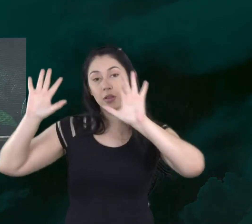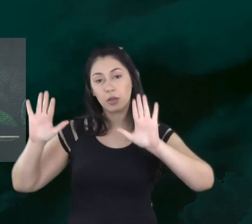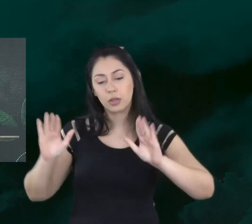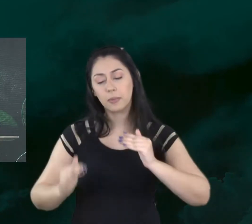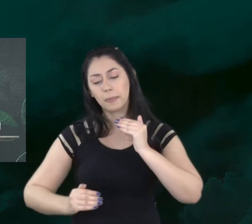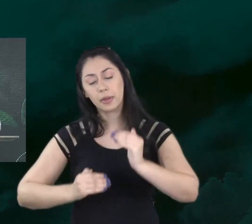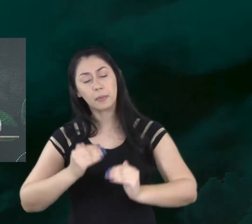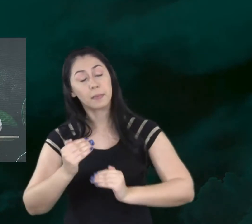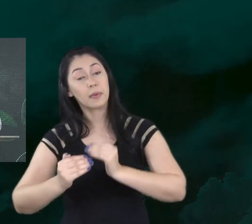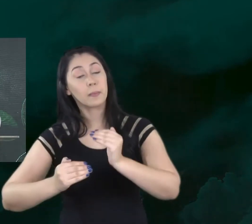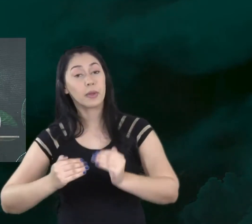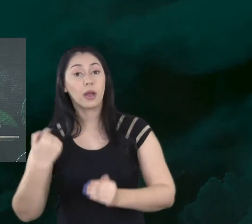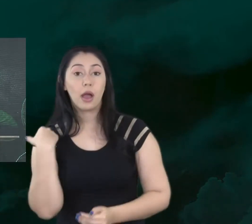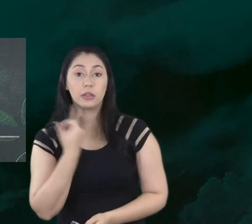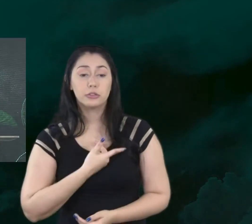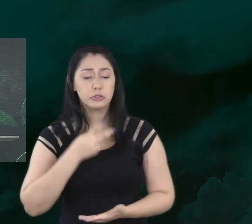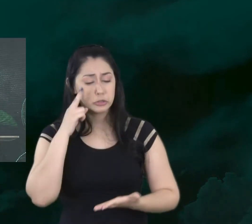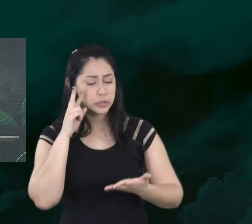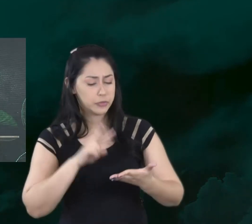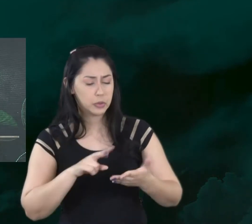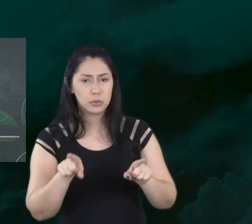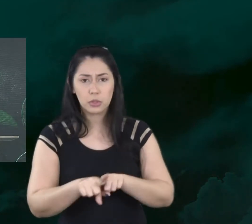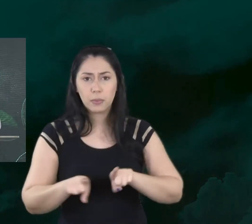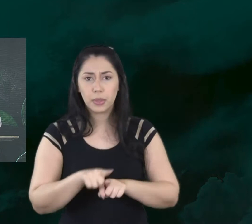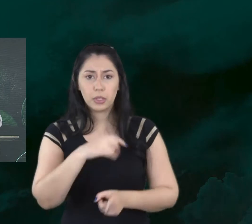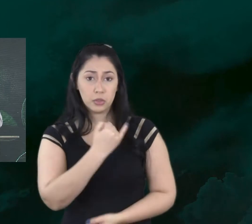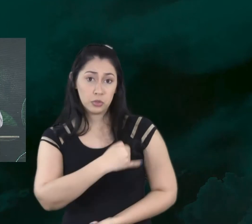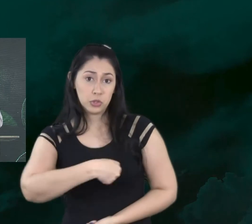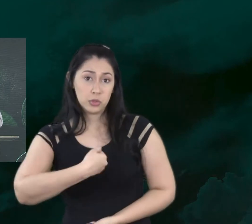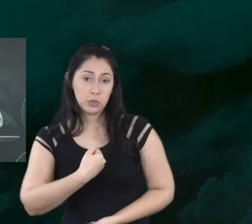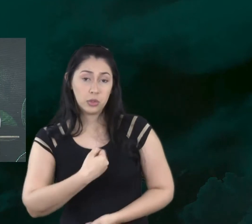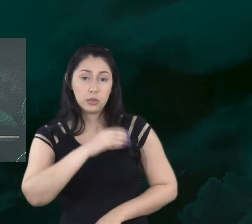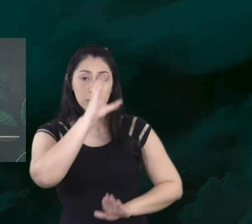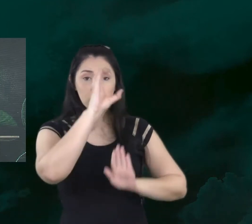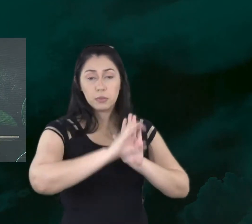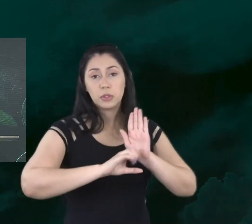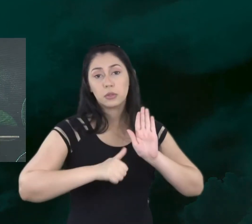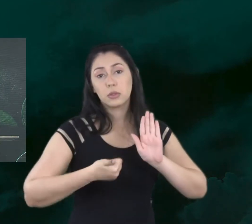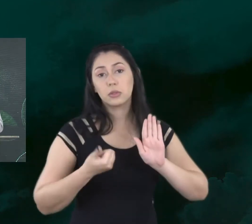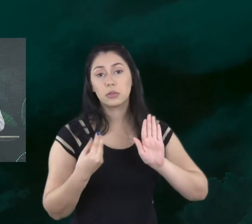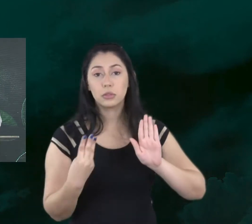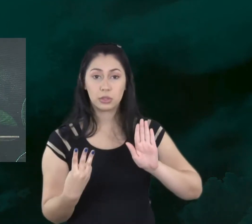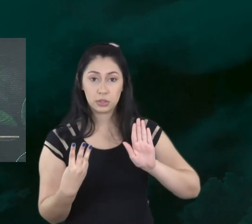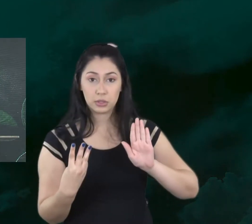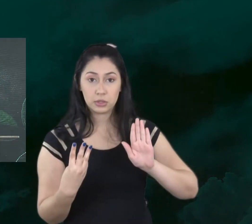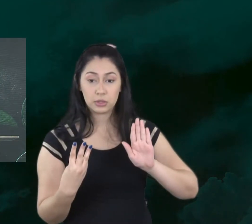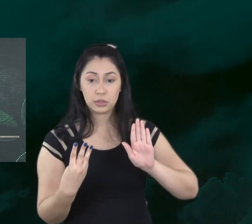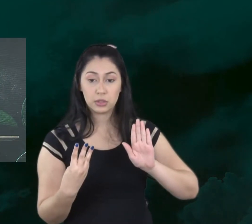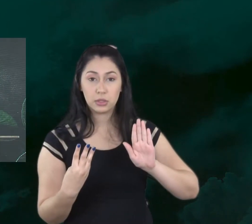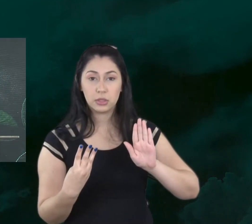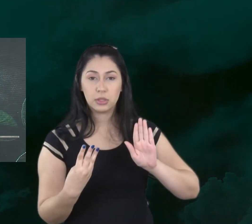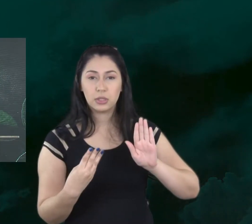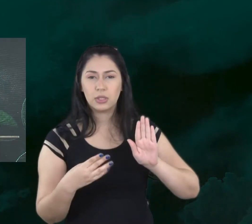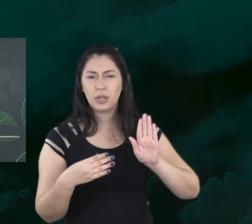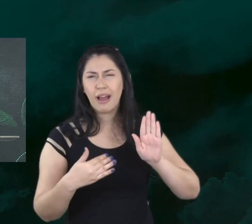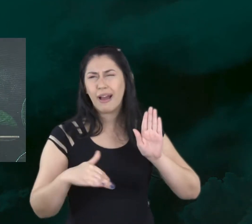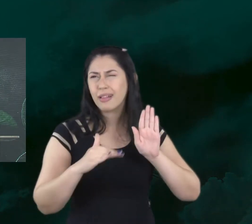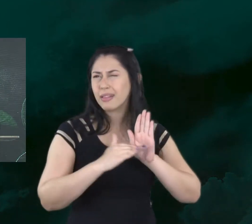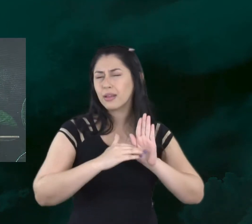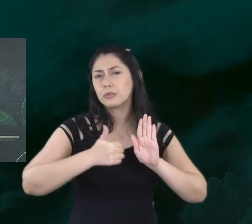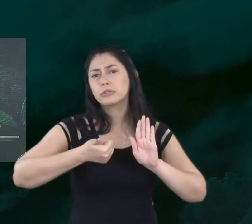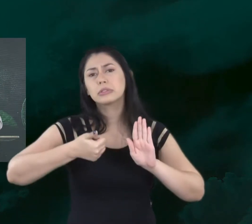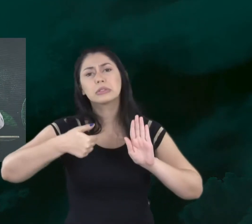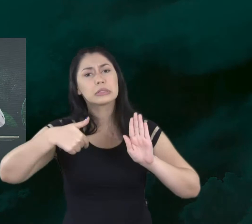em João, no Evangelho de João, capítulo 13, que antecede 14 até